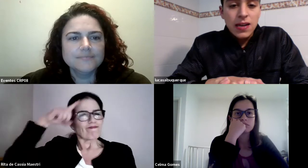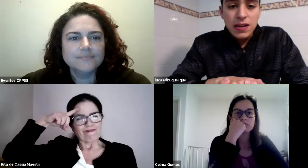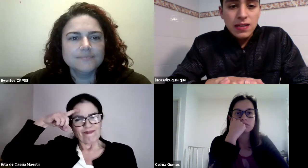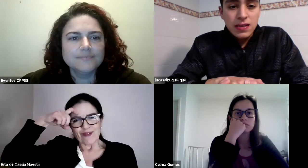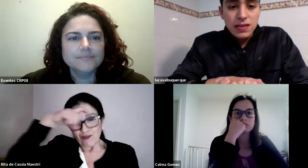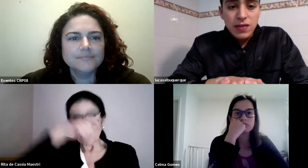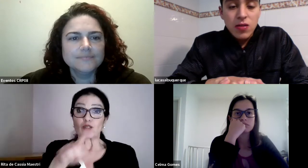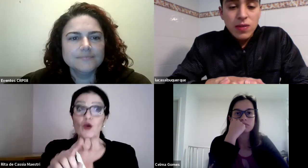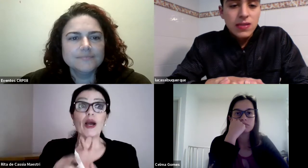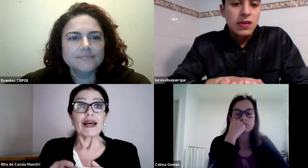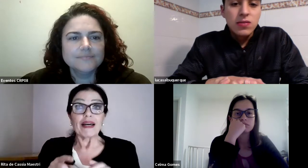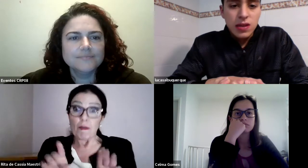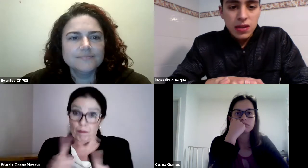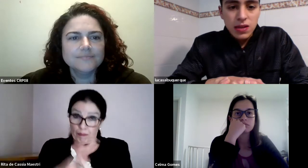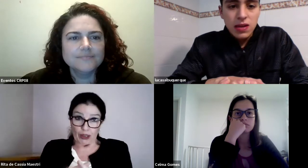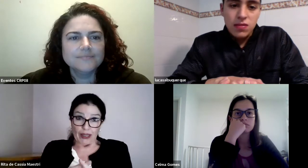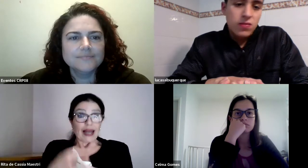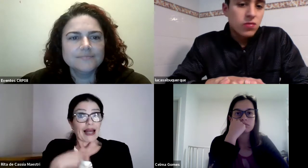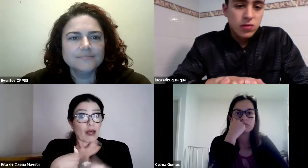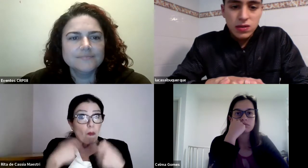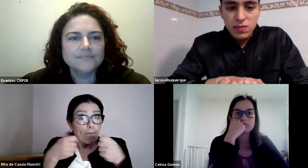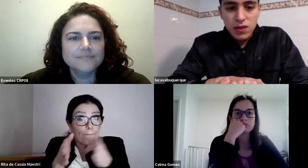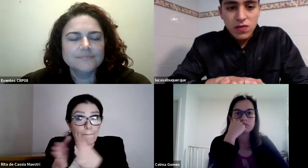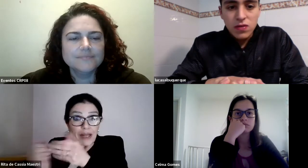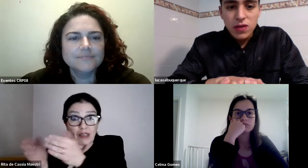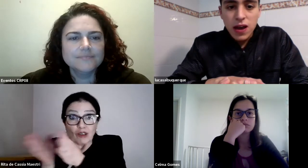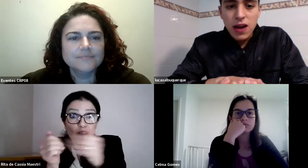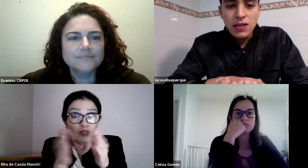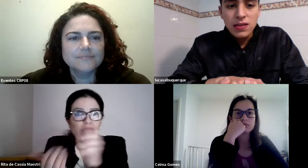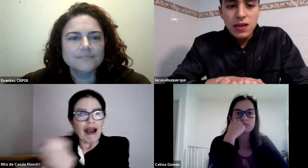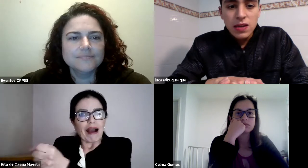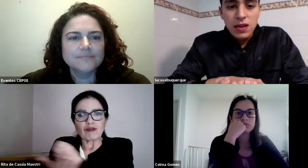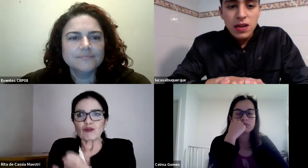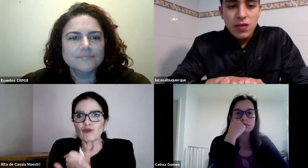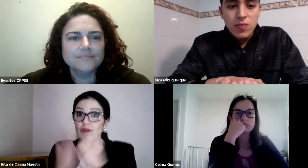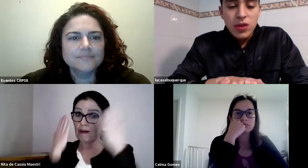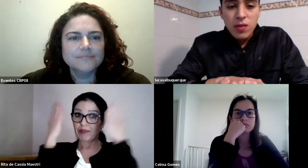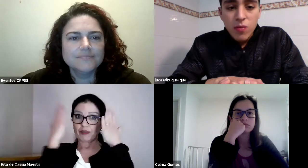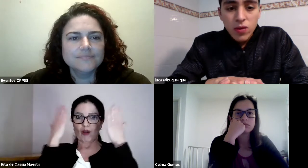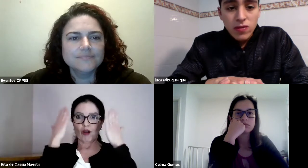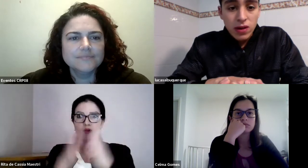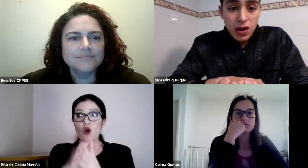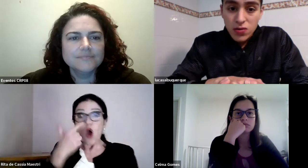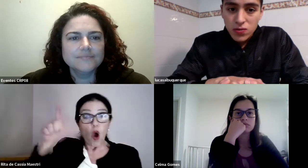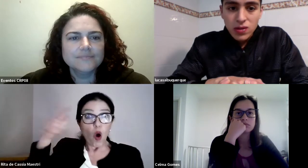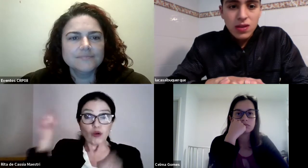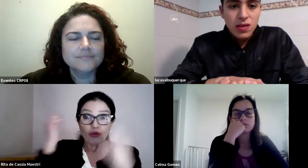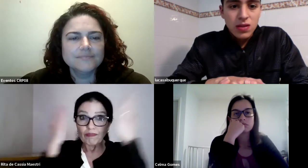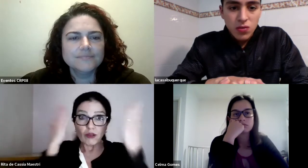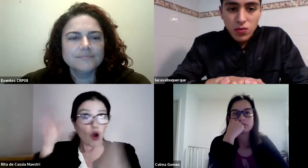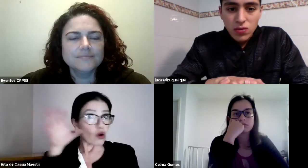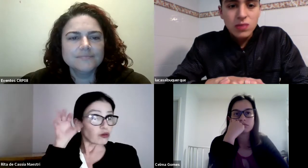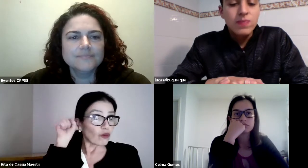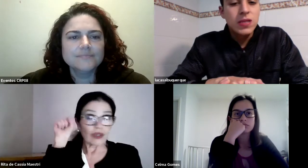a clínica estava começando ainda, com todas as minhas dificuldades. Eu pedia muito a ajuda